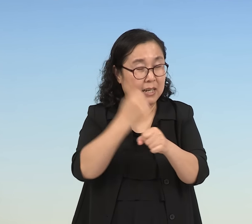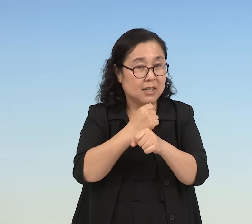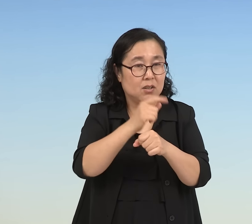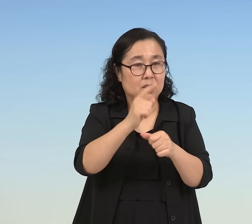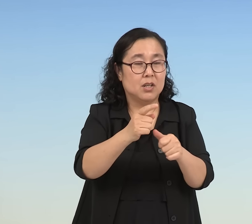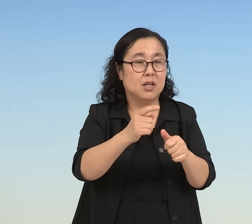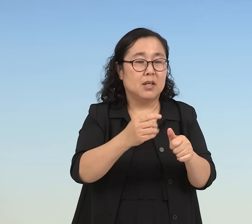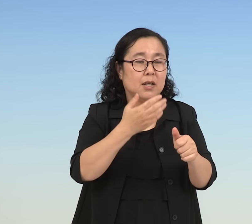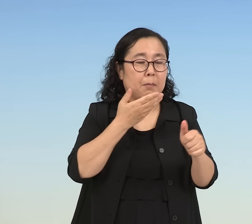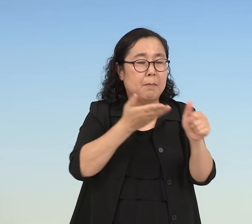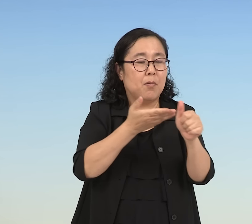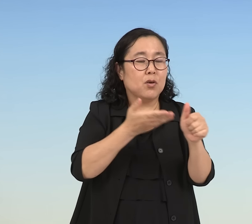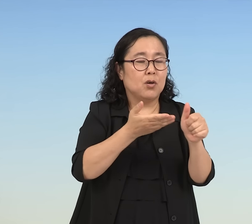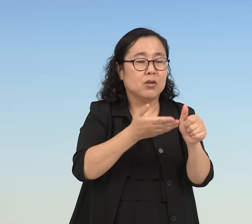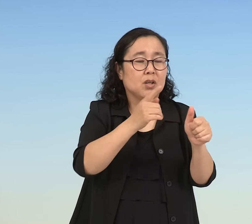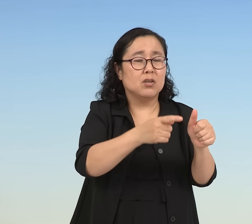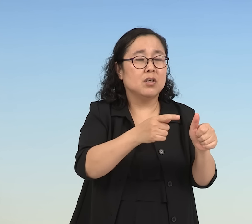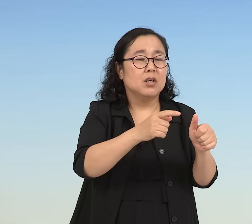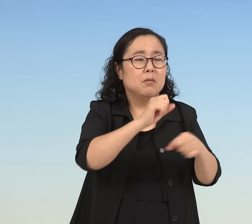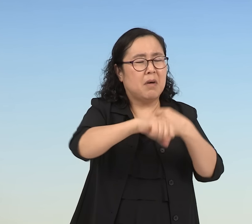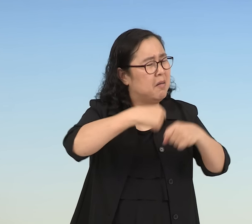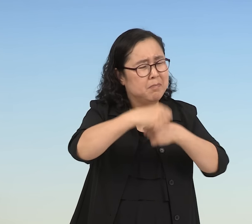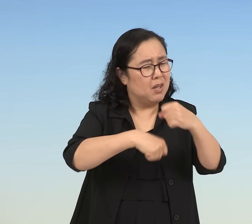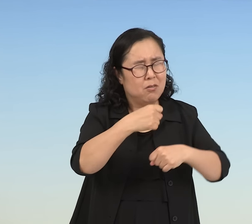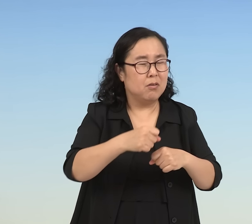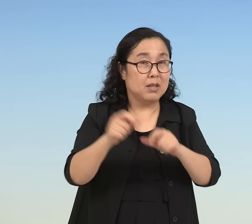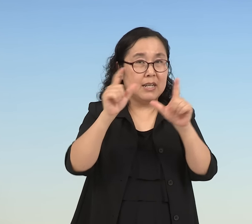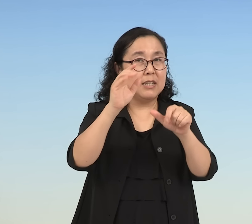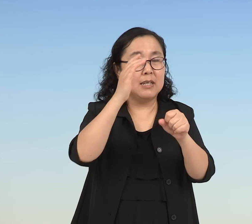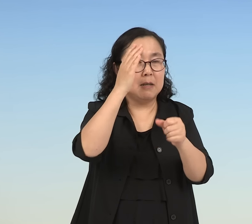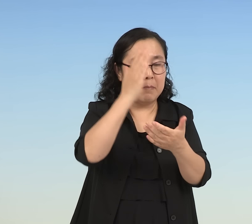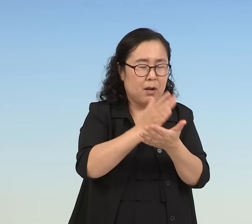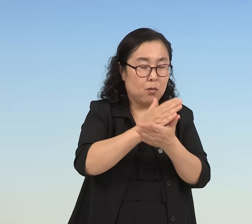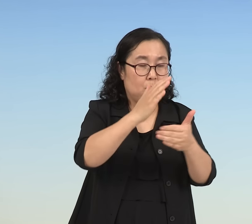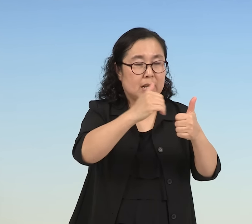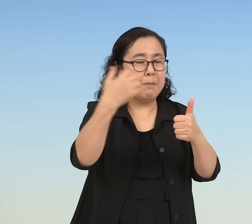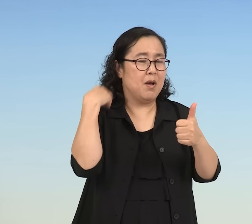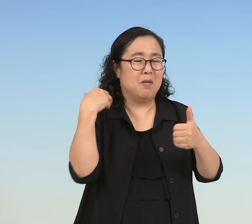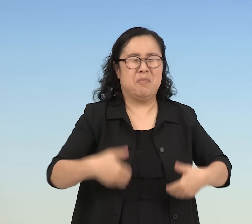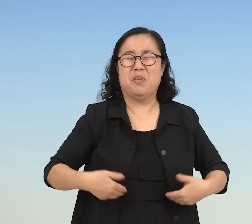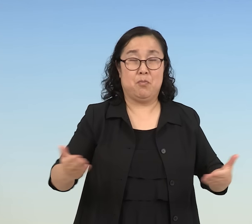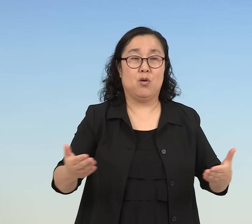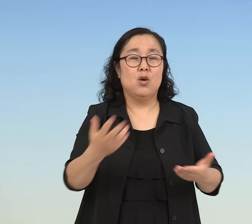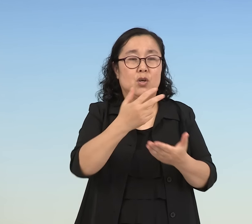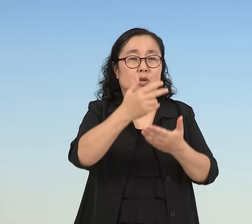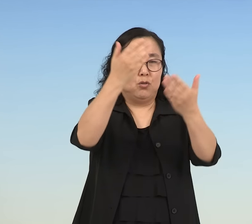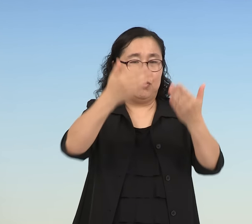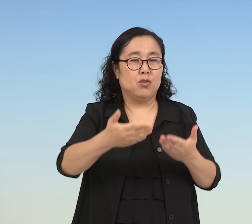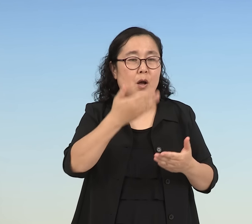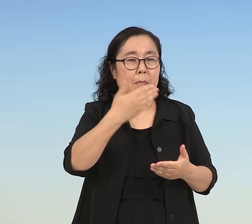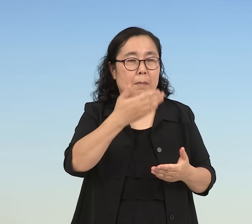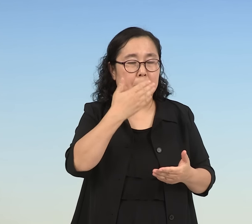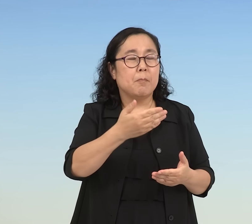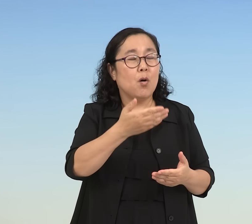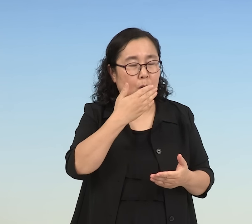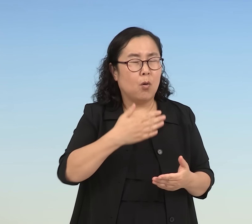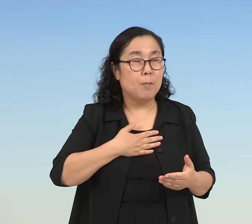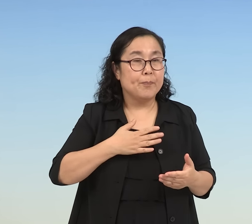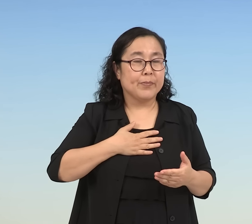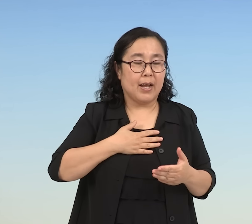너는 생각도 하지 말고 나 밥 먹여주잖아, 아니 뭐 사명 이런 그 금방진 소리 하지 말고 주는 밥이나 얻어먹고